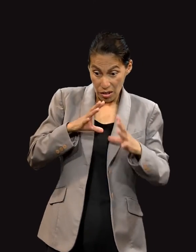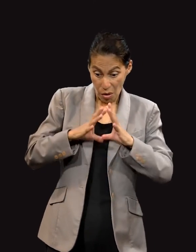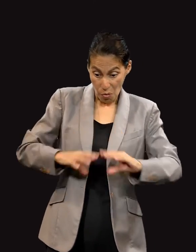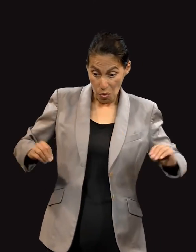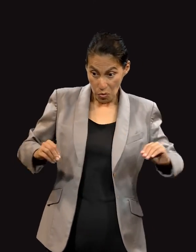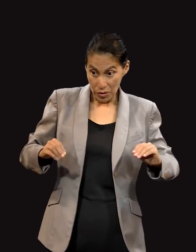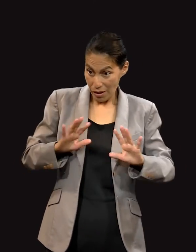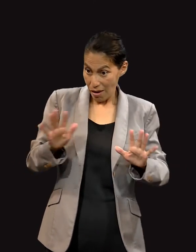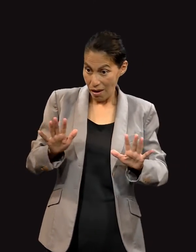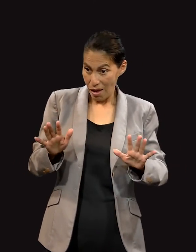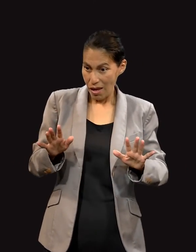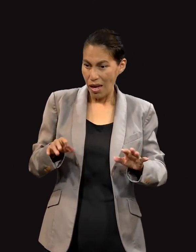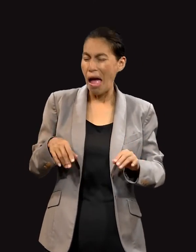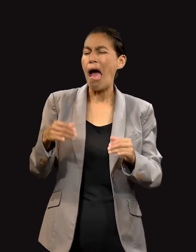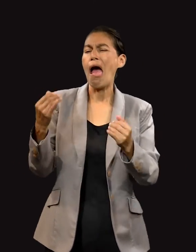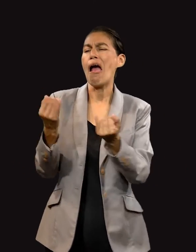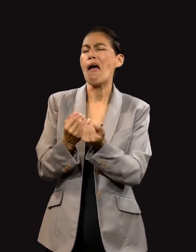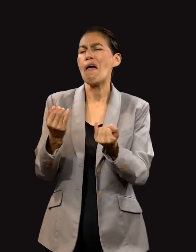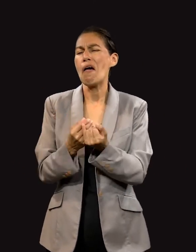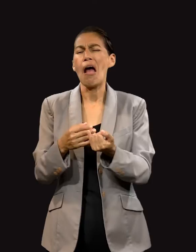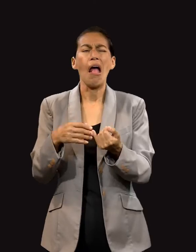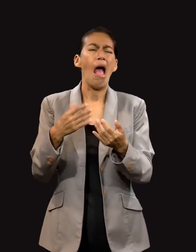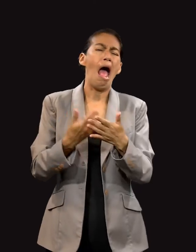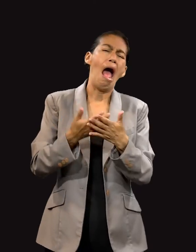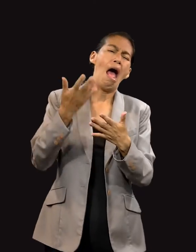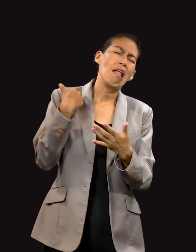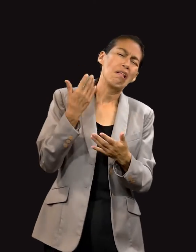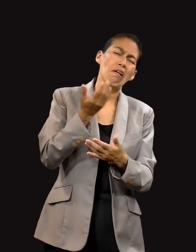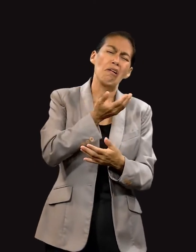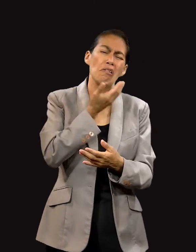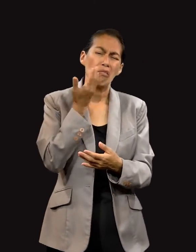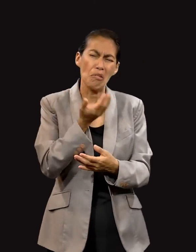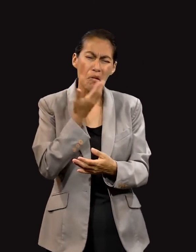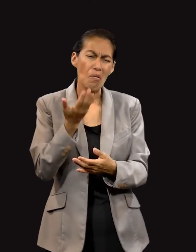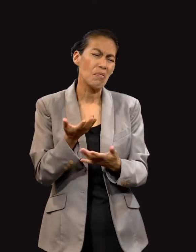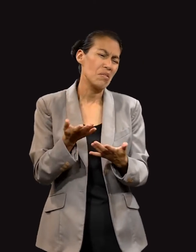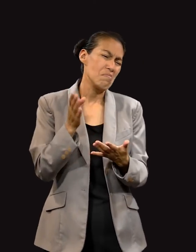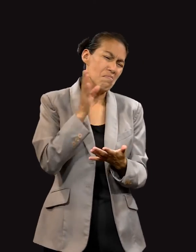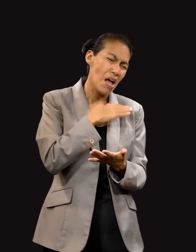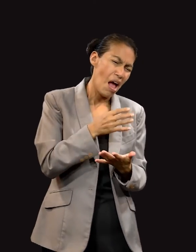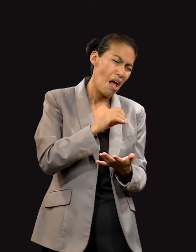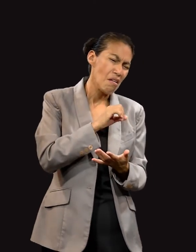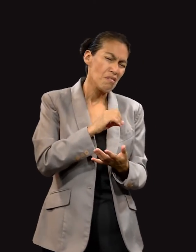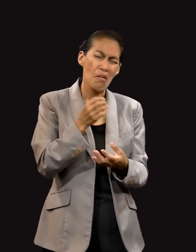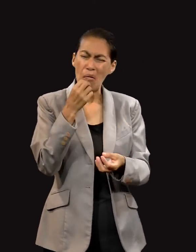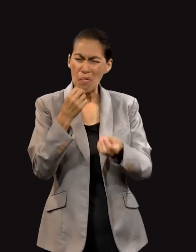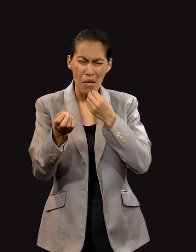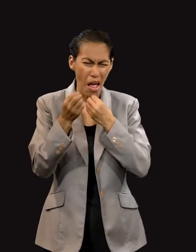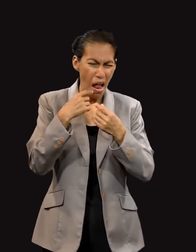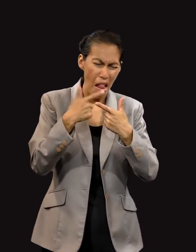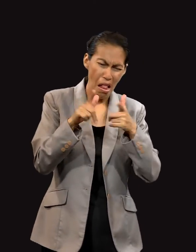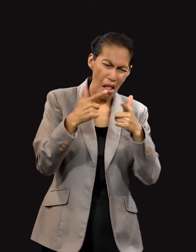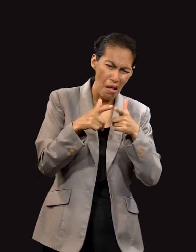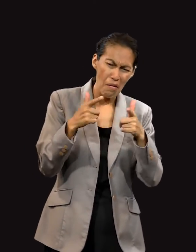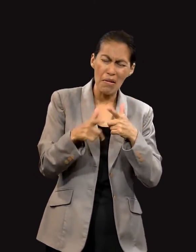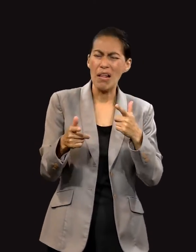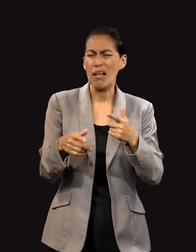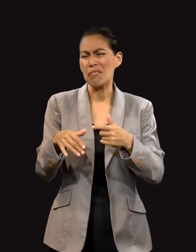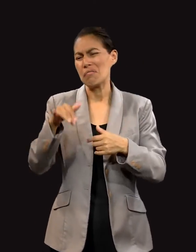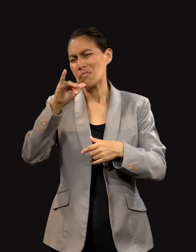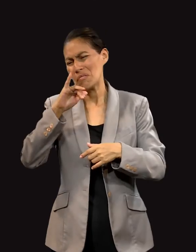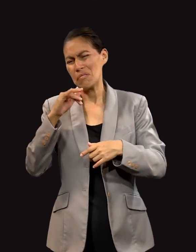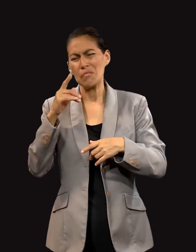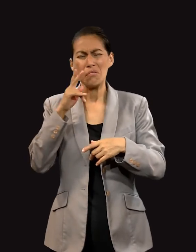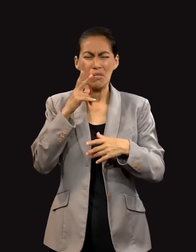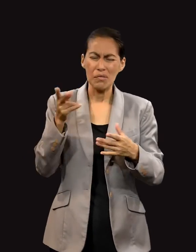pues no vas a regresar a hacer lo que hacías antes. Entonces de aquí en adelante tienes que seguirte cuidando como si tuvieras, para